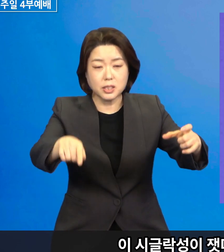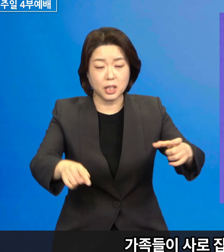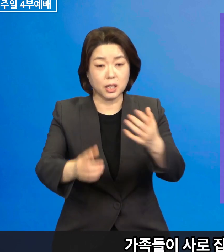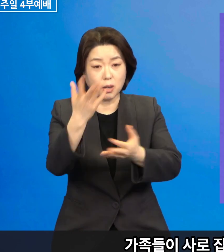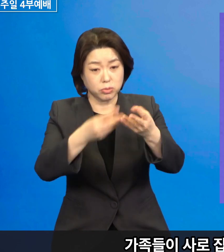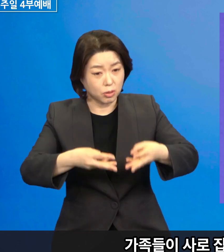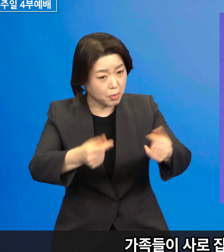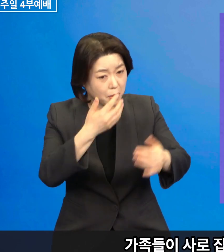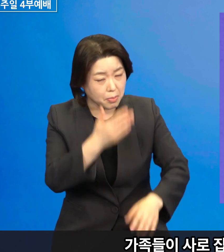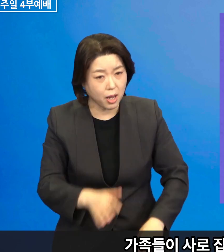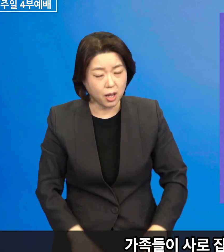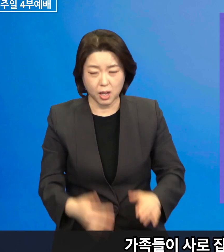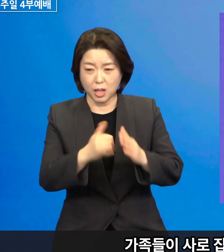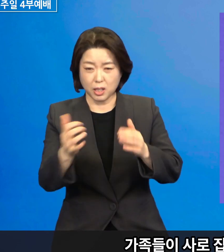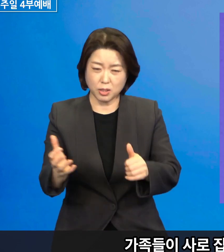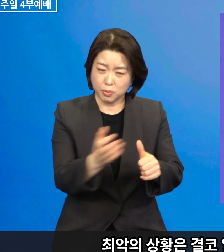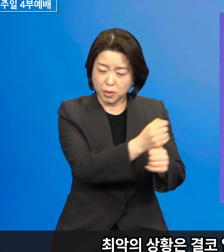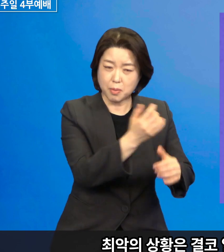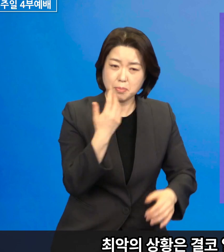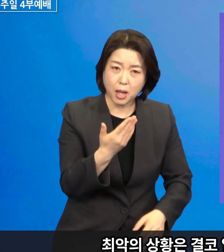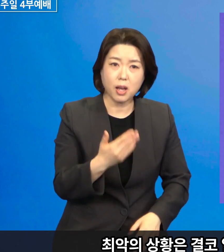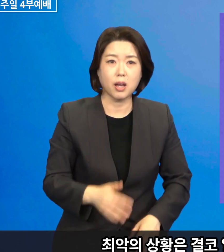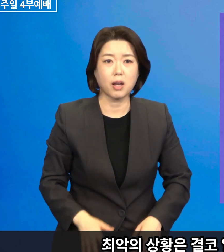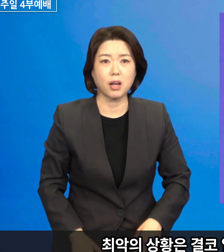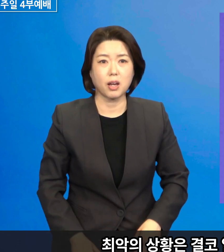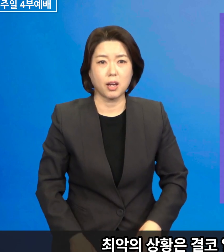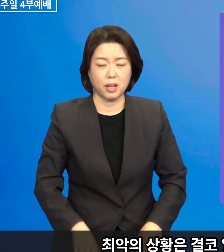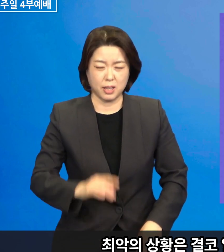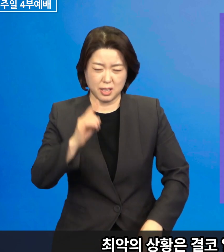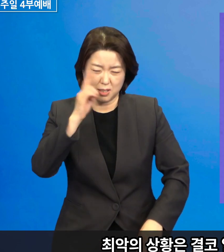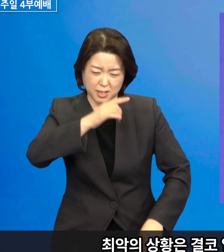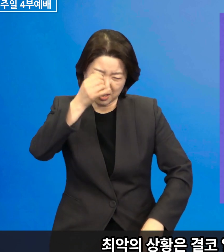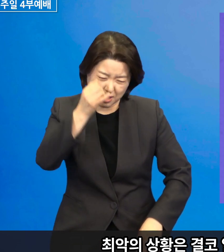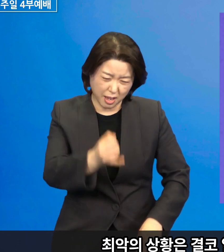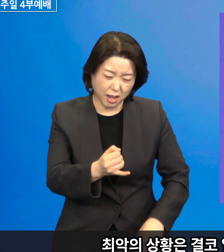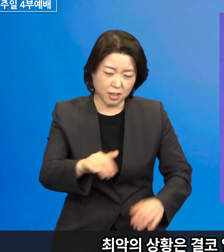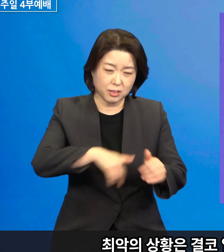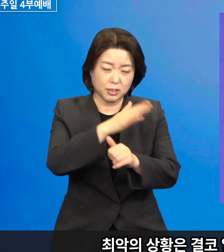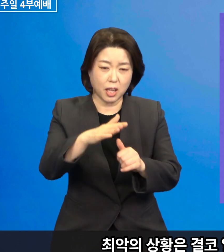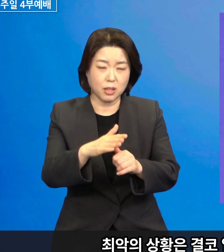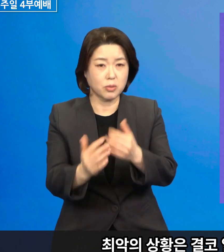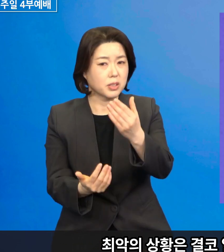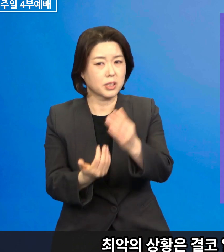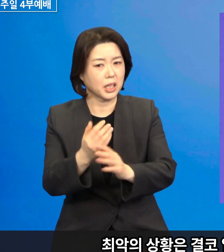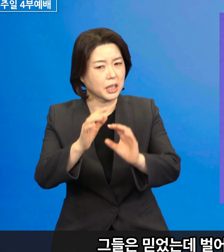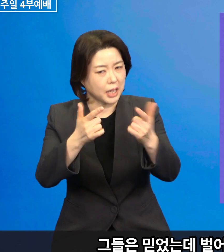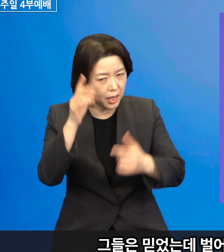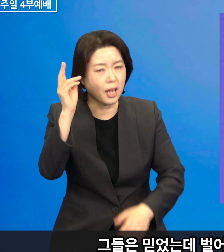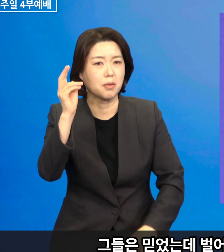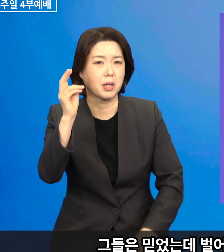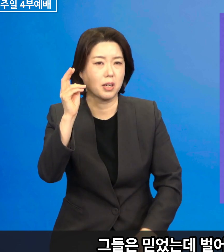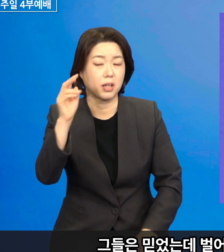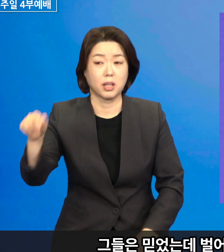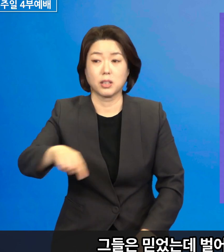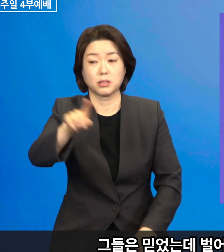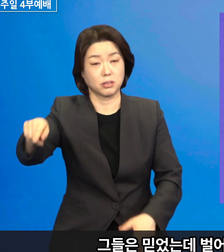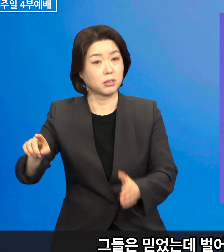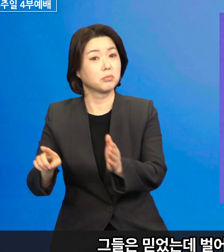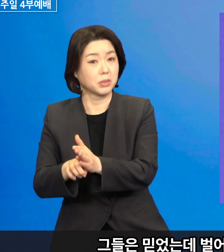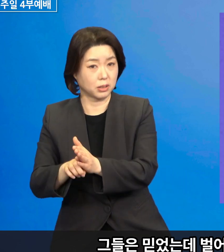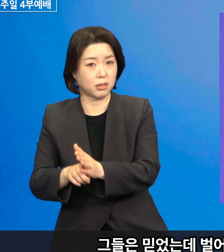수 있는가, 가족들이 사로잡혀 갈 수가 있는가, 최악의 상황은 결코 일어나지 않았을 거라고 그들은